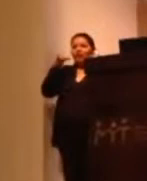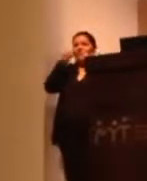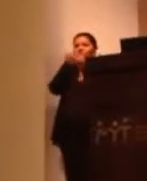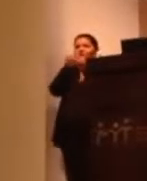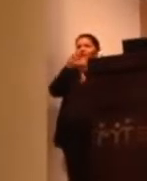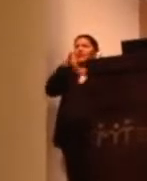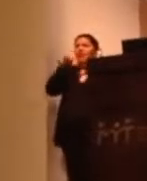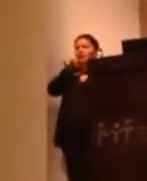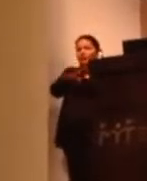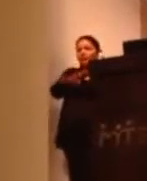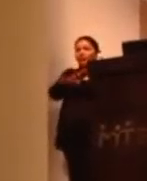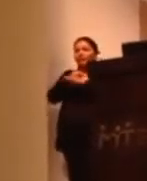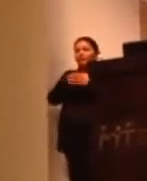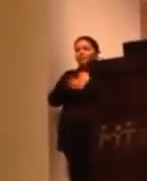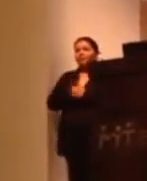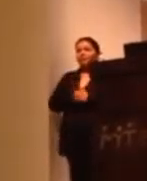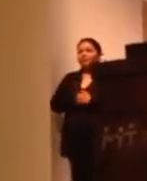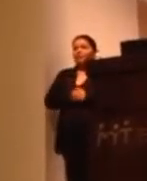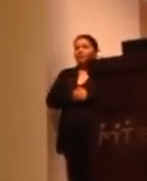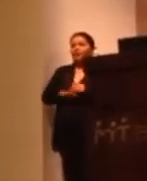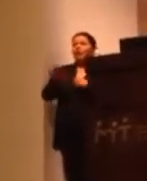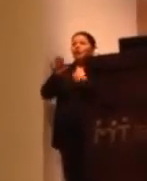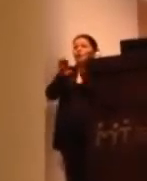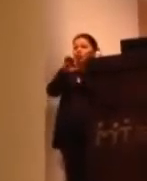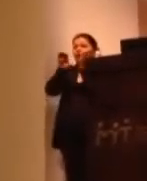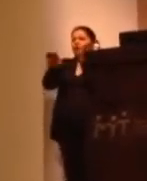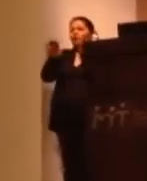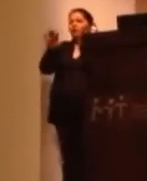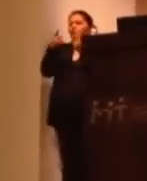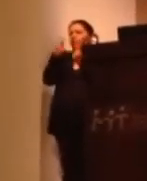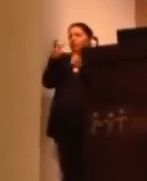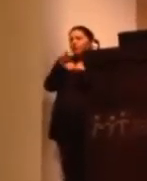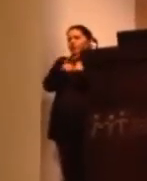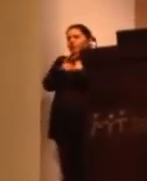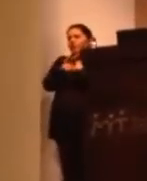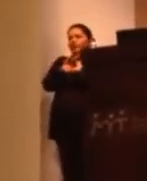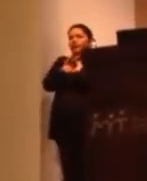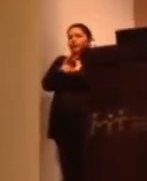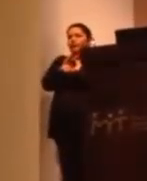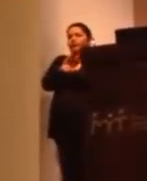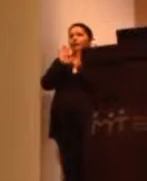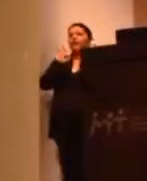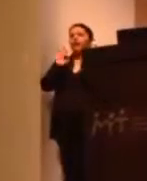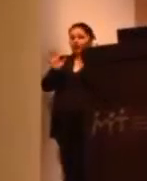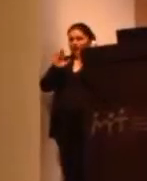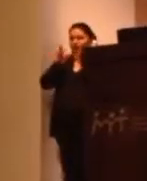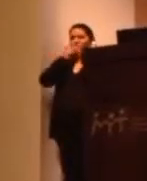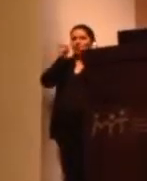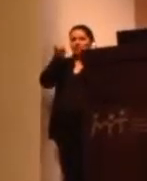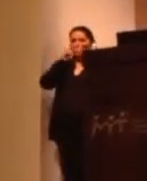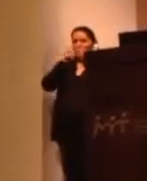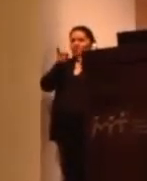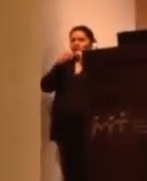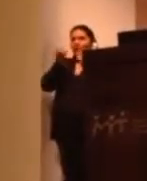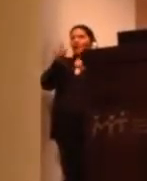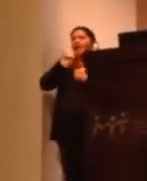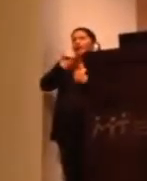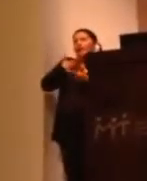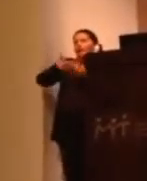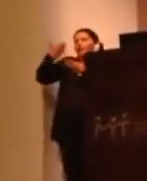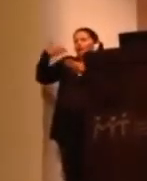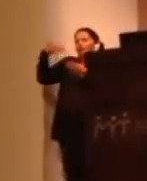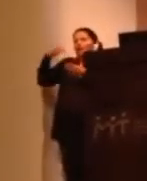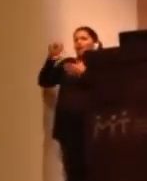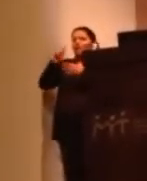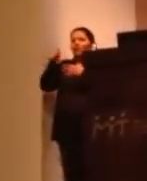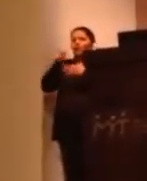arbitraria. Por ejemplo, ¿qué sucede? Y esto ya es una discusión que ya se ha tenido en otras